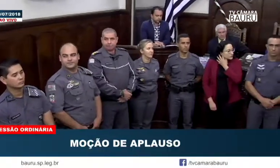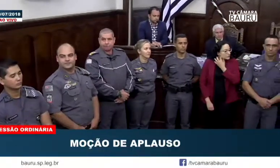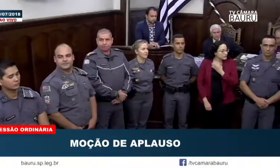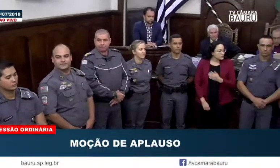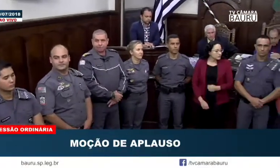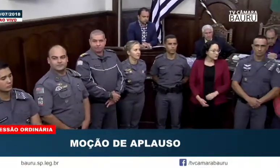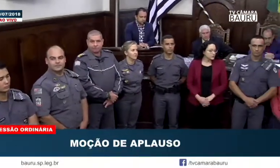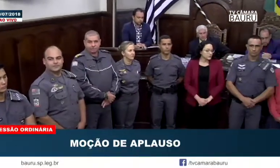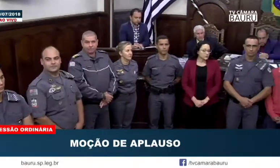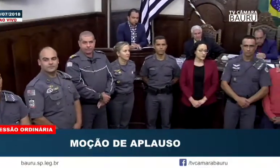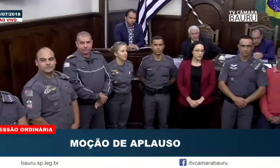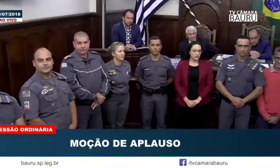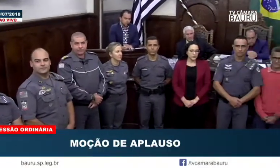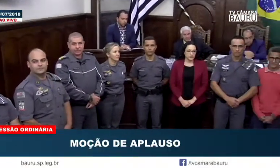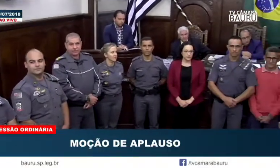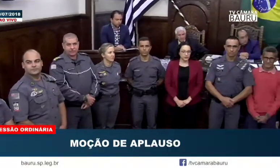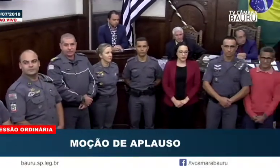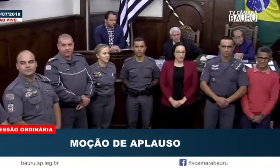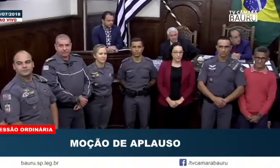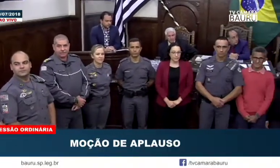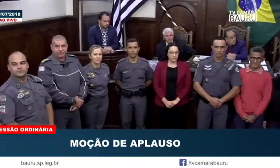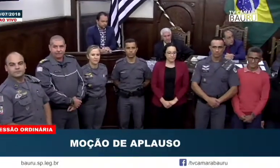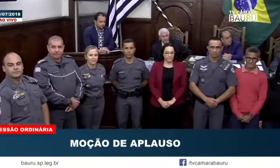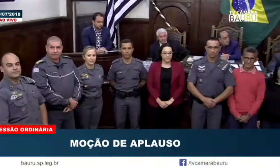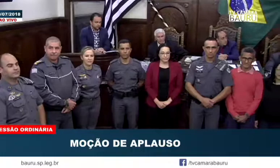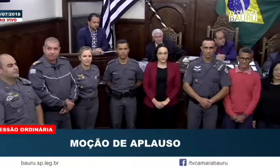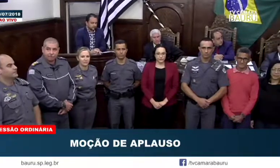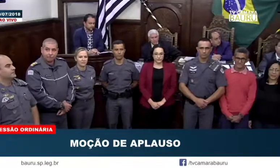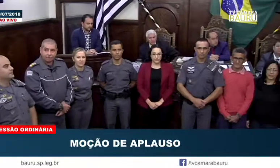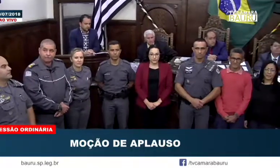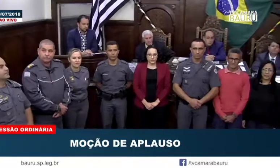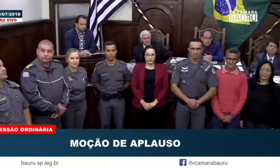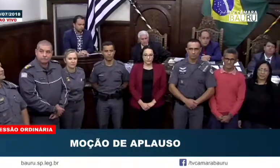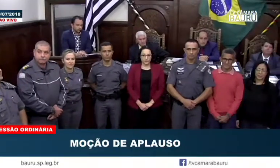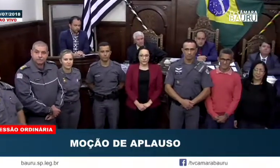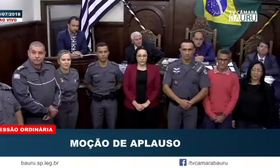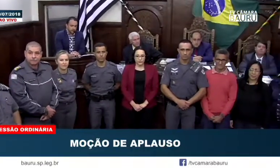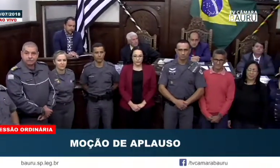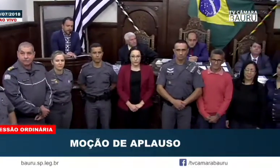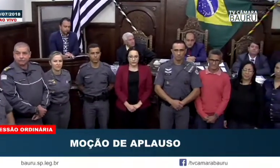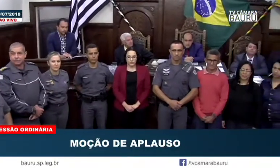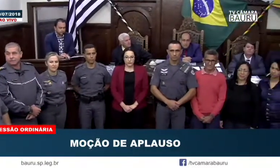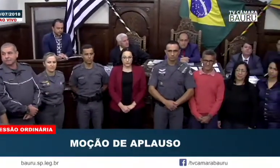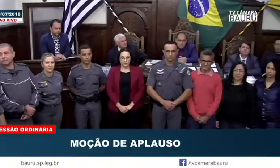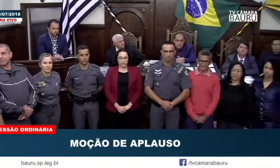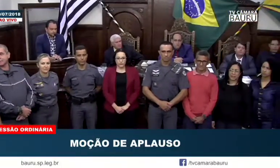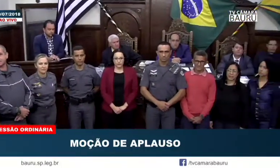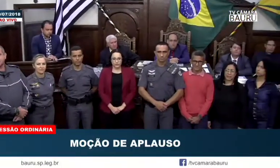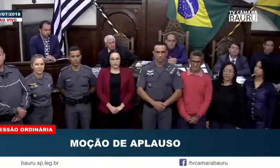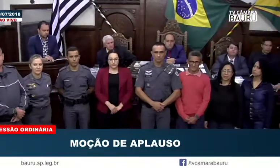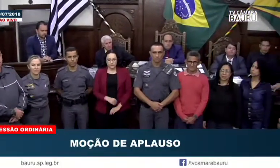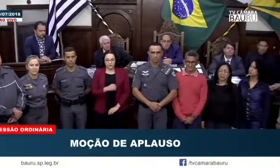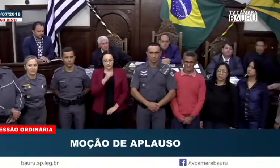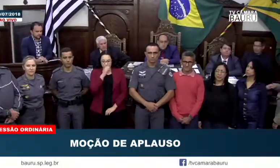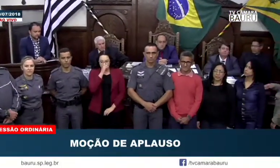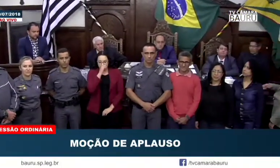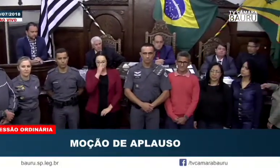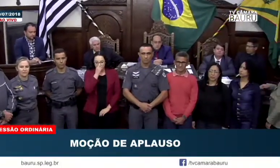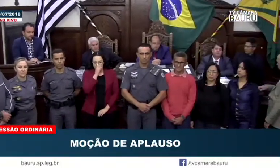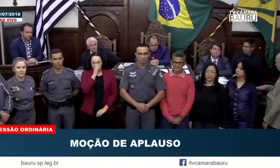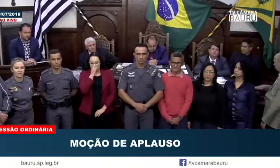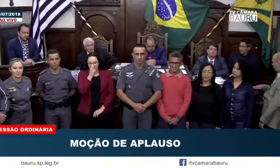de março de 2018, quando no policiamento preventivo pela cidade de Bauru, ao avistar uma senhora idosa